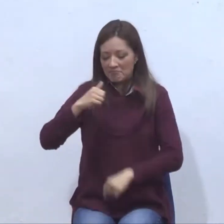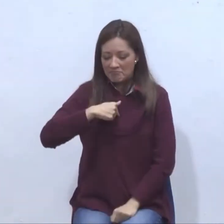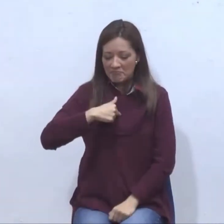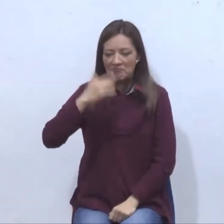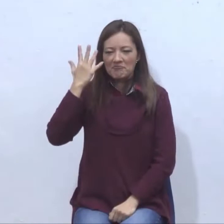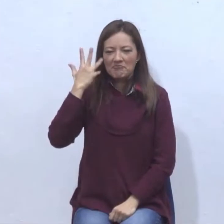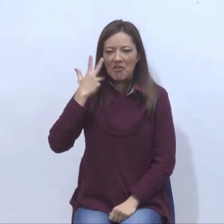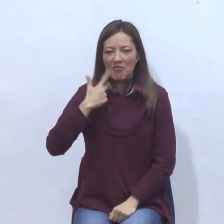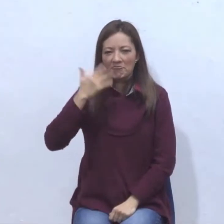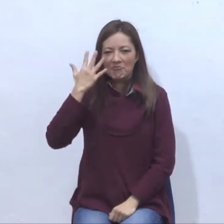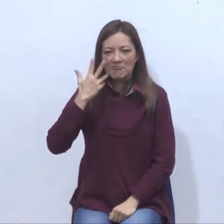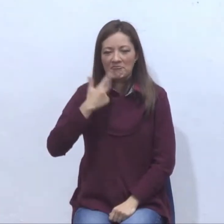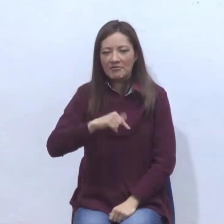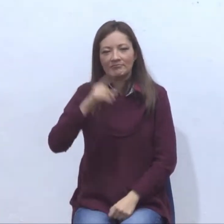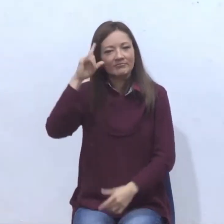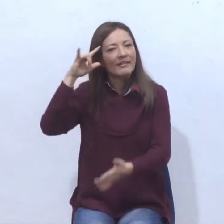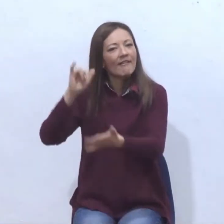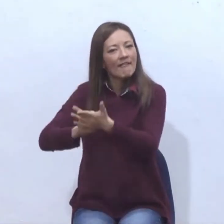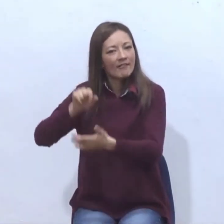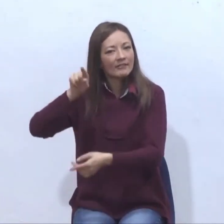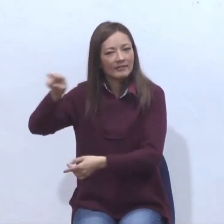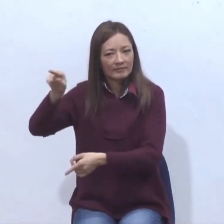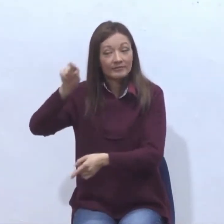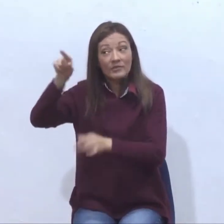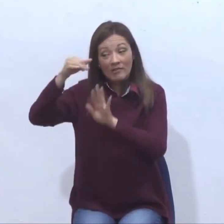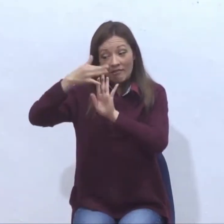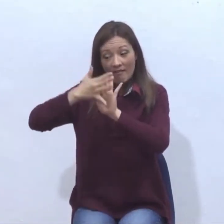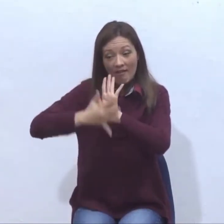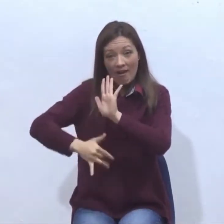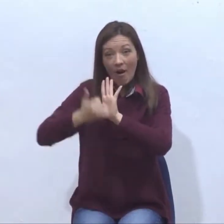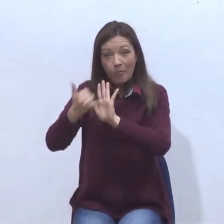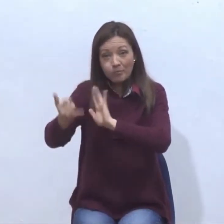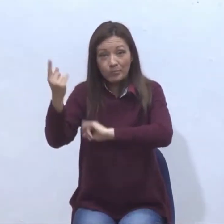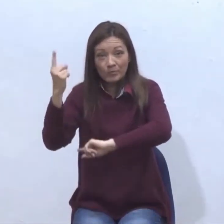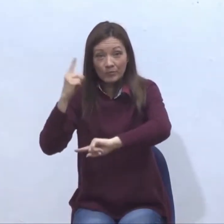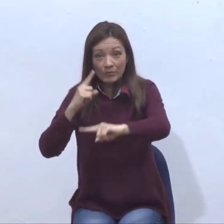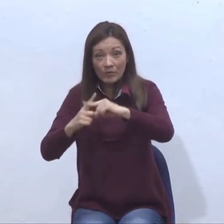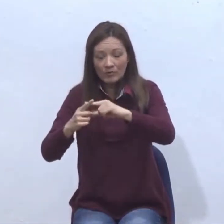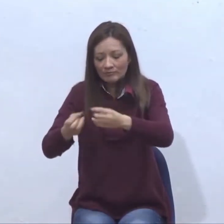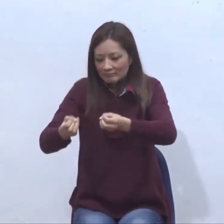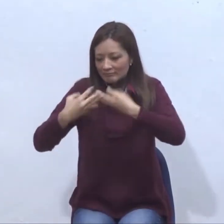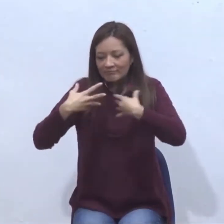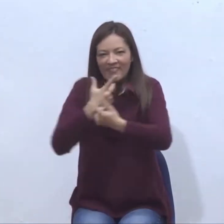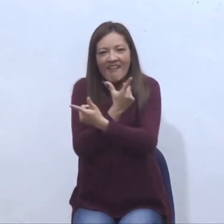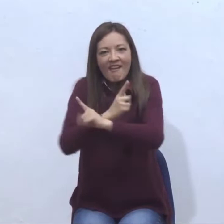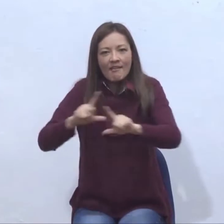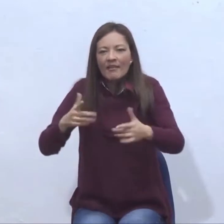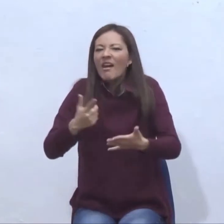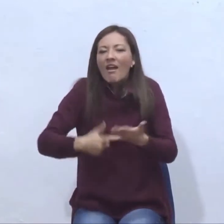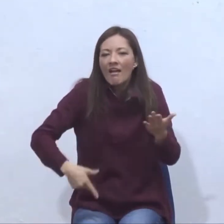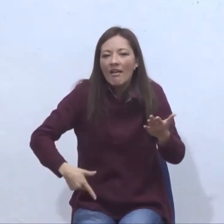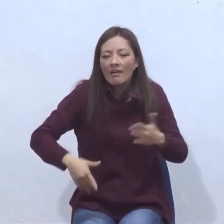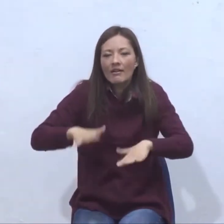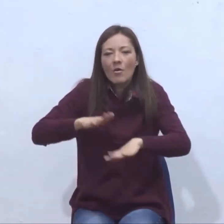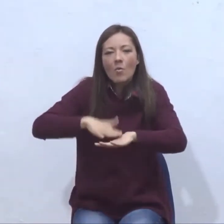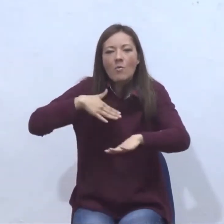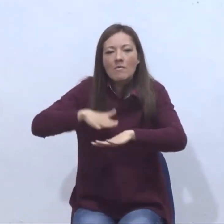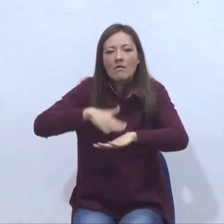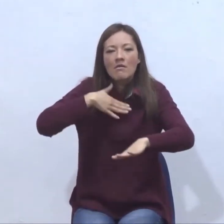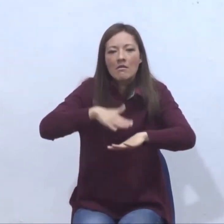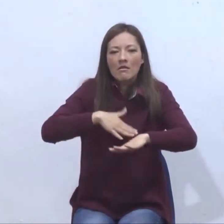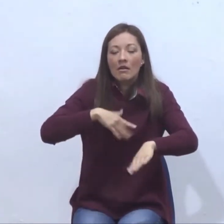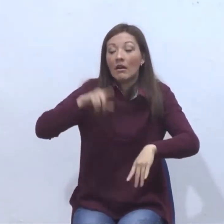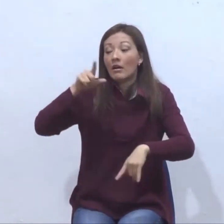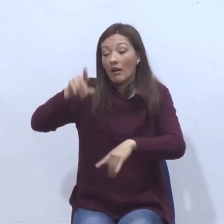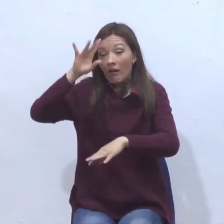Él. Si hemos creído que por la sangre que Él derramó en la cruz del Calvario somos libres de toda culpa. Es decir,